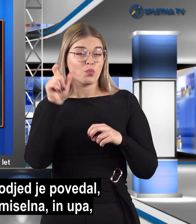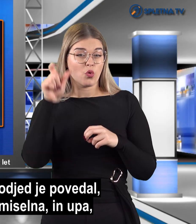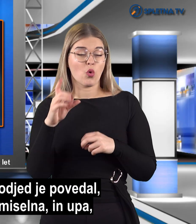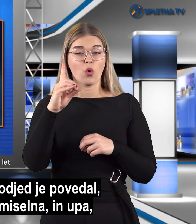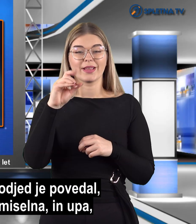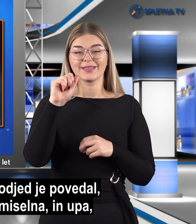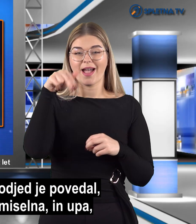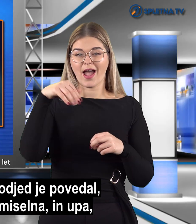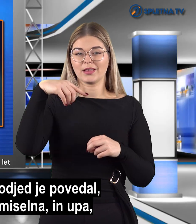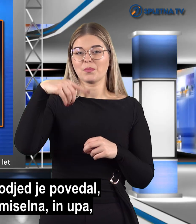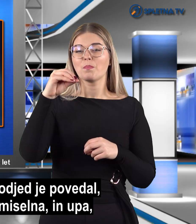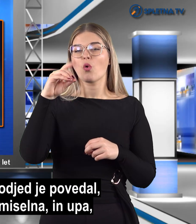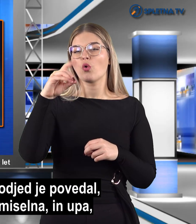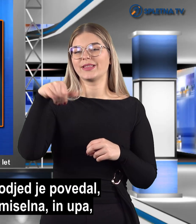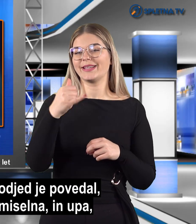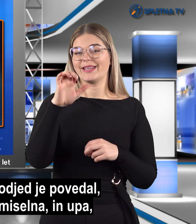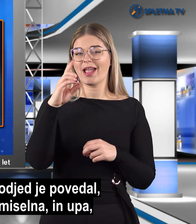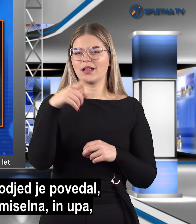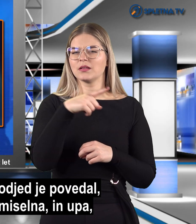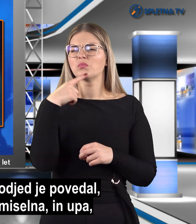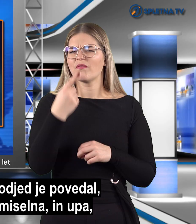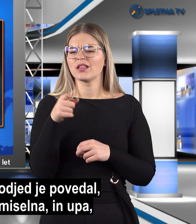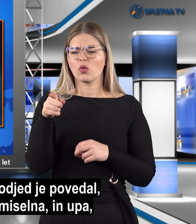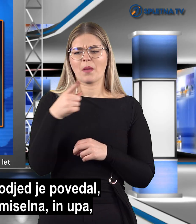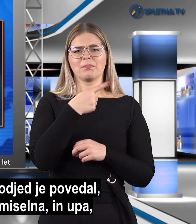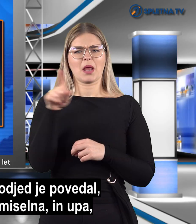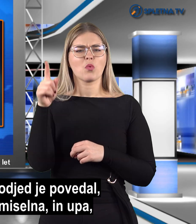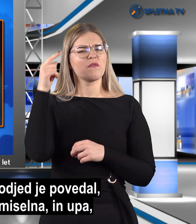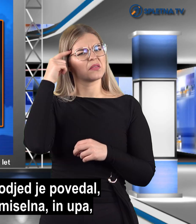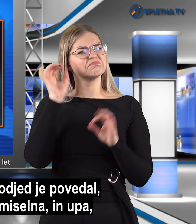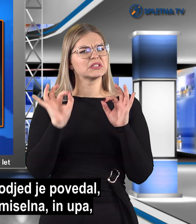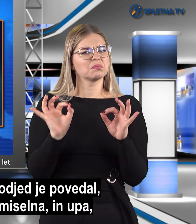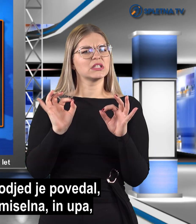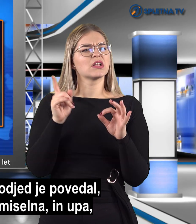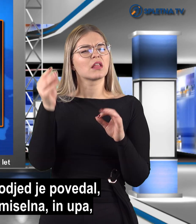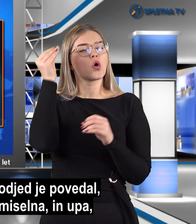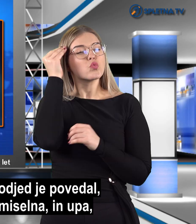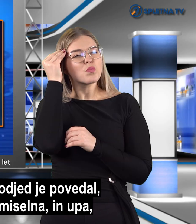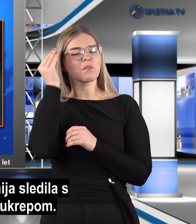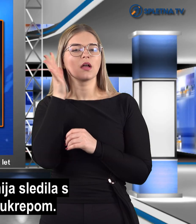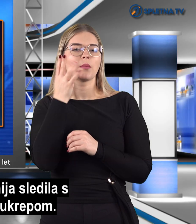Antropolog Dan Podjed je povedal, da je prepoved smiselna in upa, da bo Slovenija sledila s podobnim